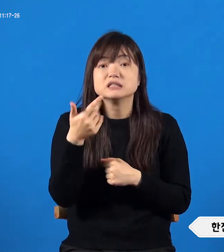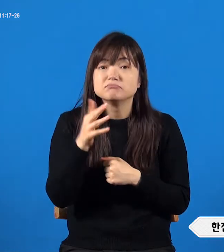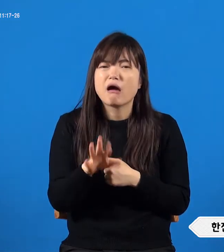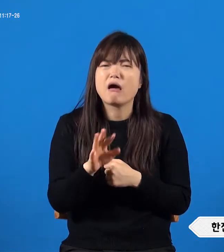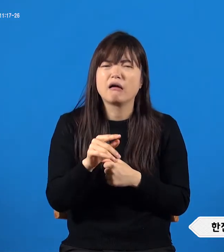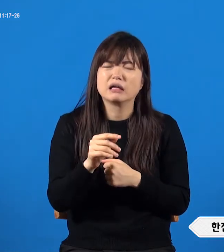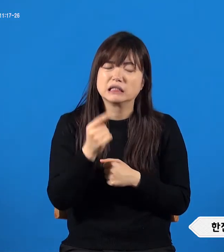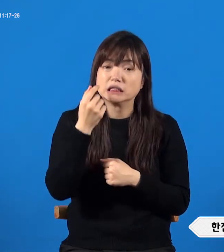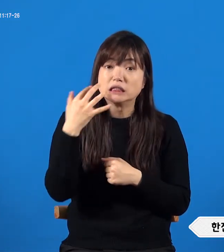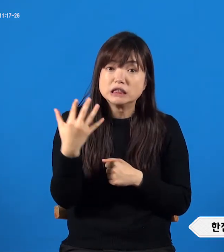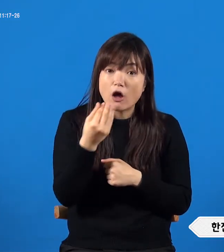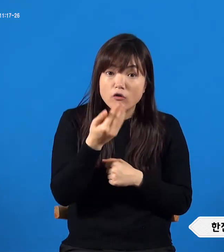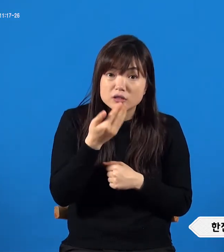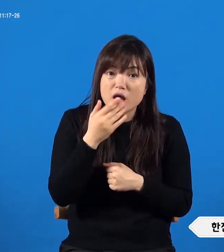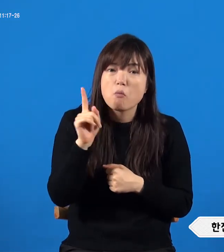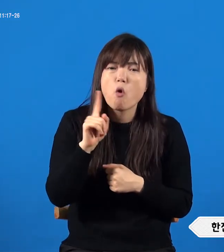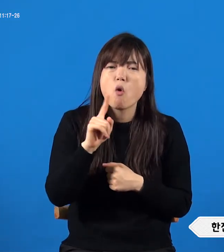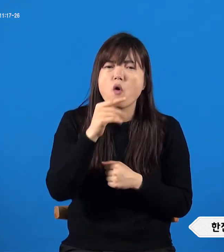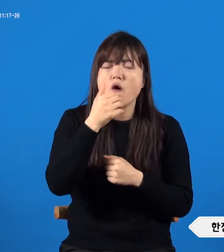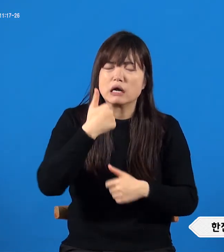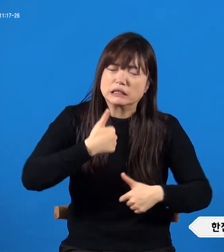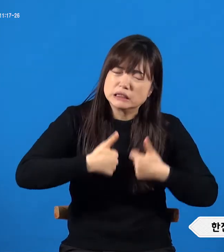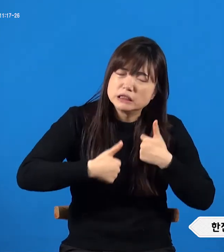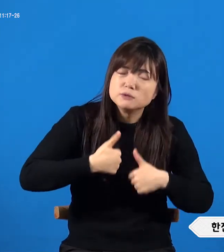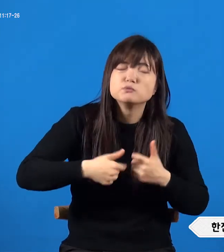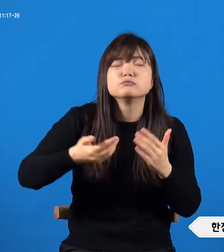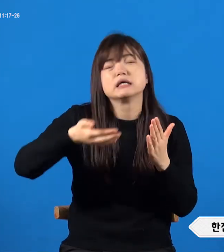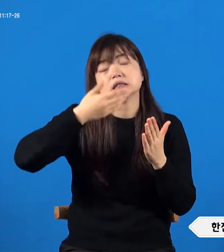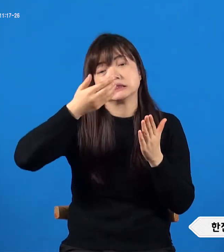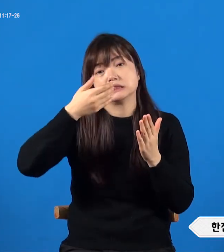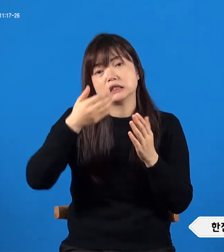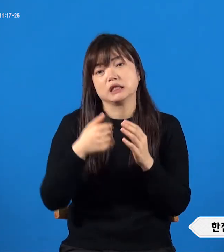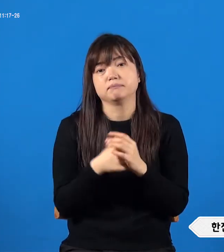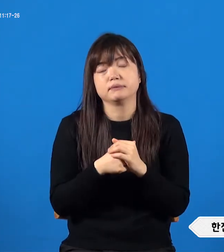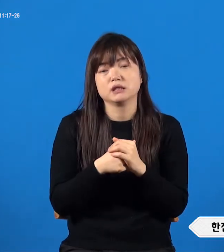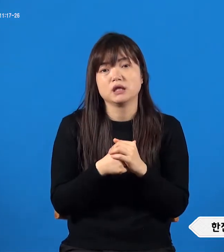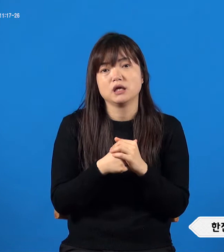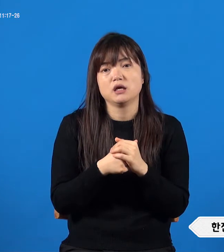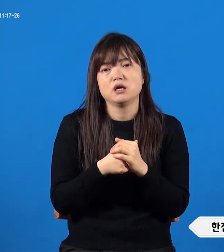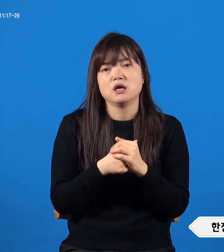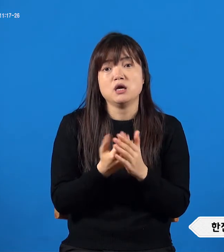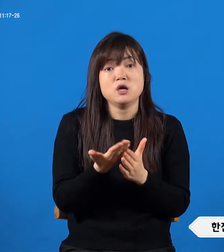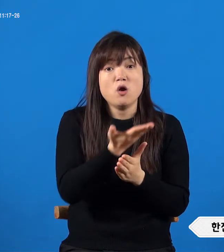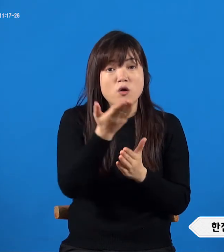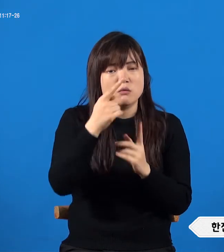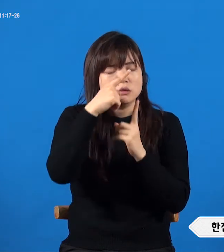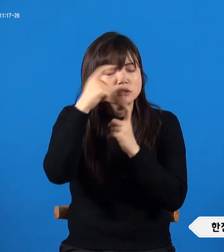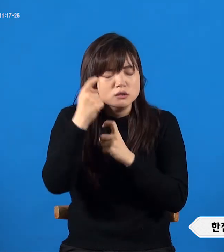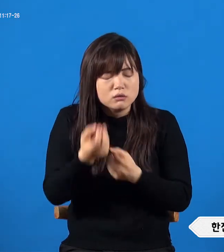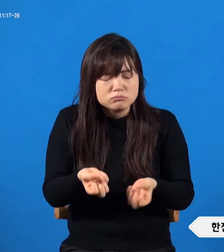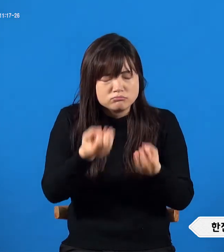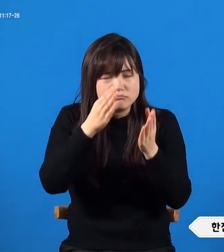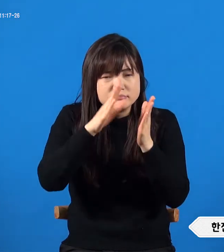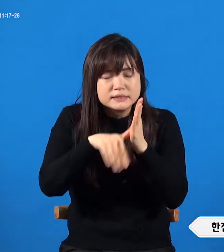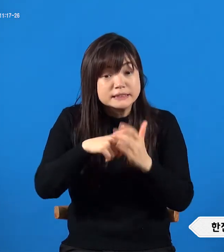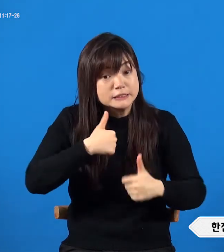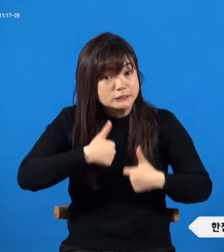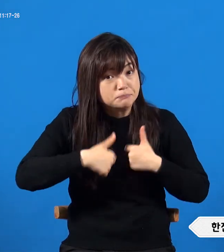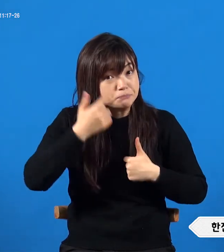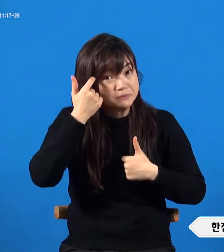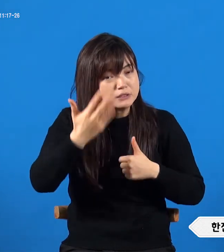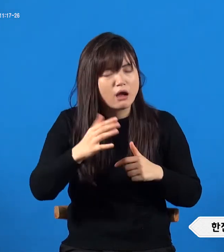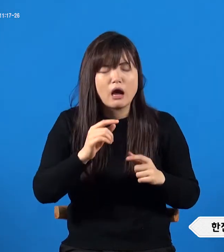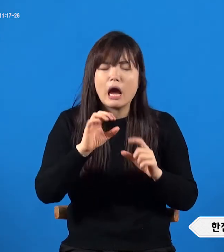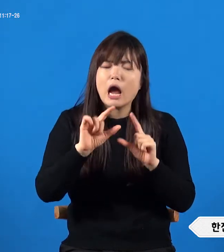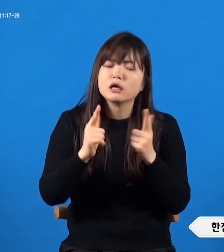그러나 성찬식 자체는 기쁨의 식사입니다. 여러분, 기념식을 거행할 때에